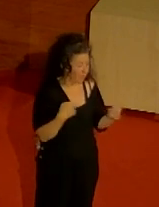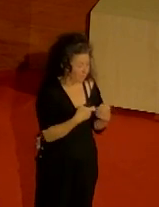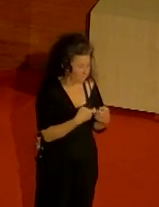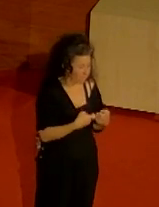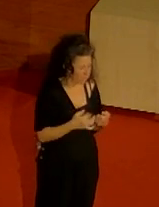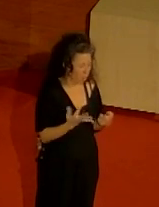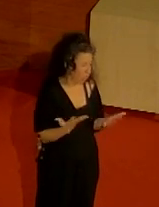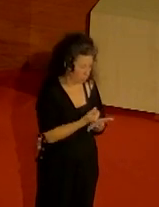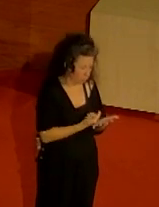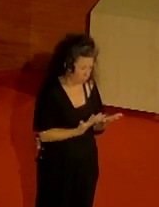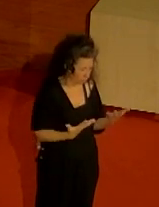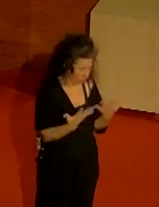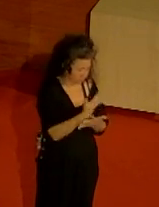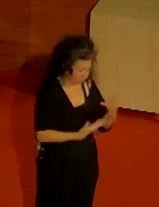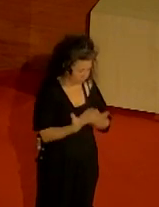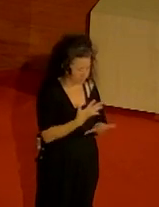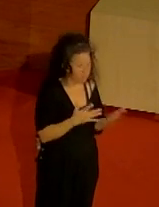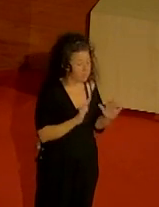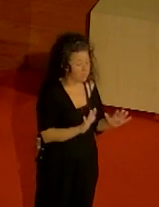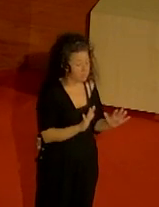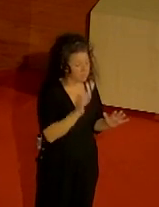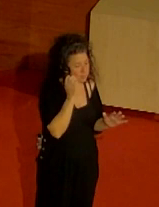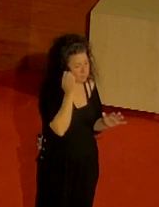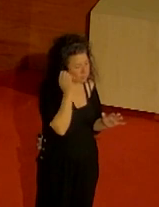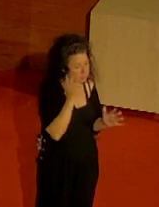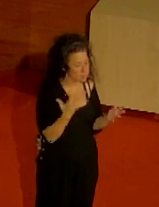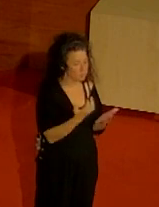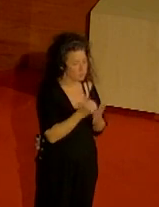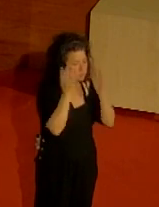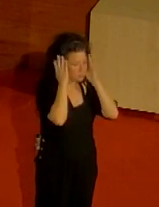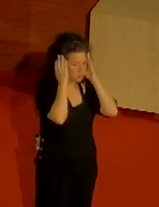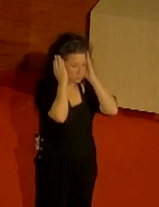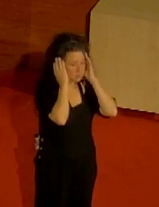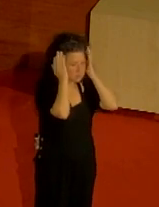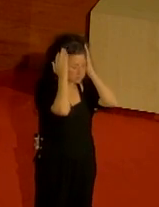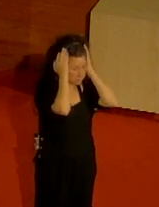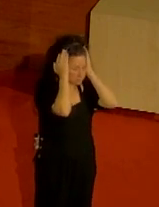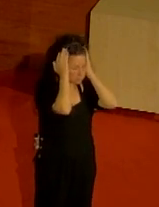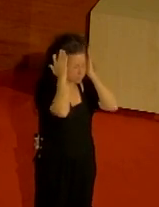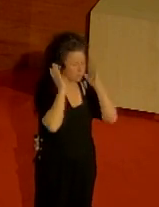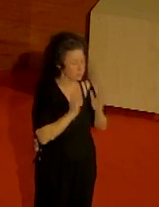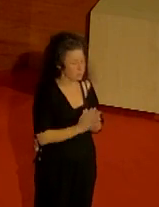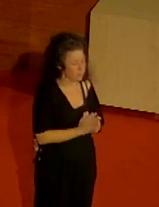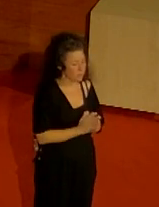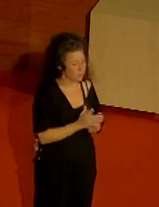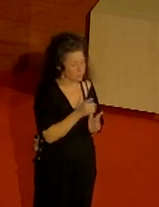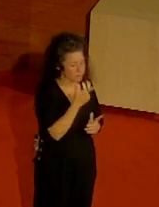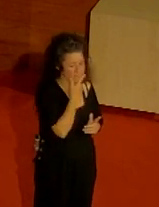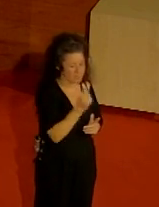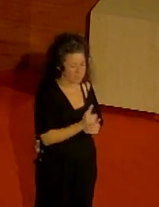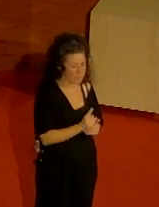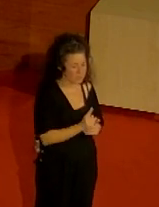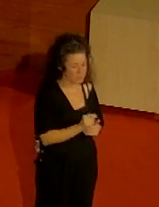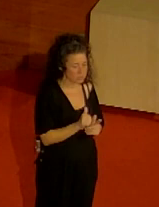las cosas, pero no es todo tan, de tan fácil análisis, ¿no? Y de hecho, para contar este mundo